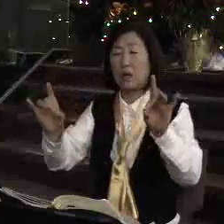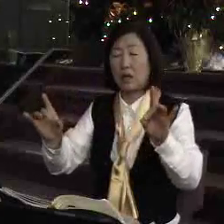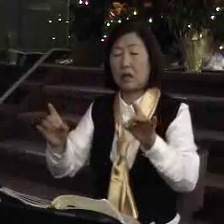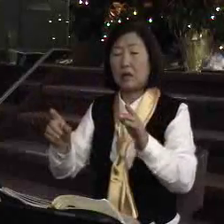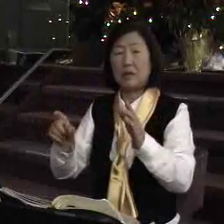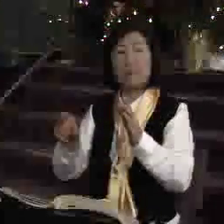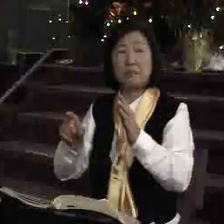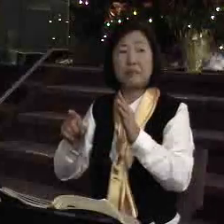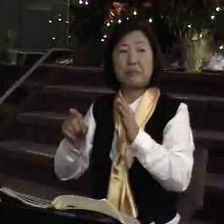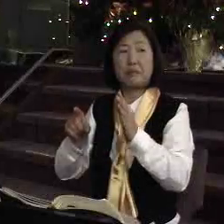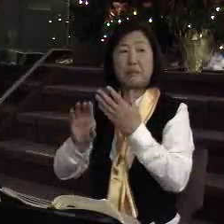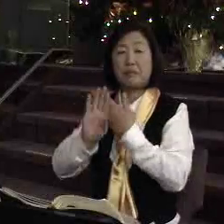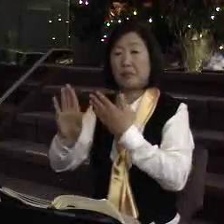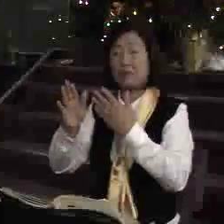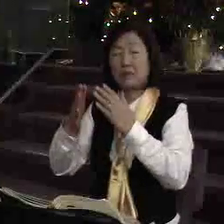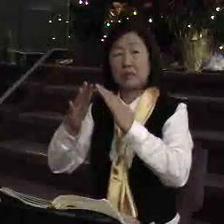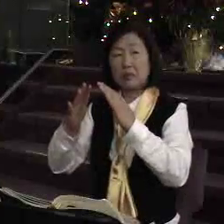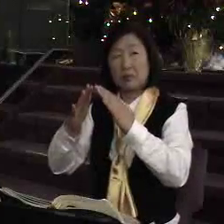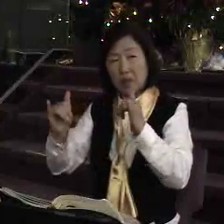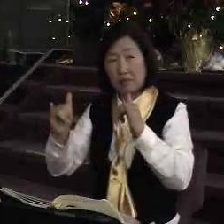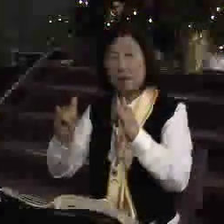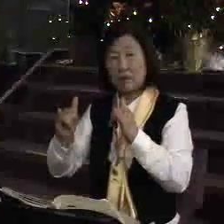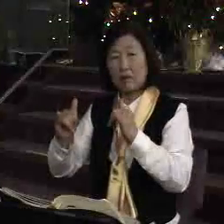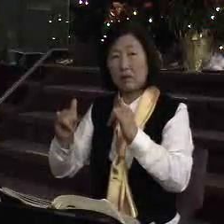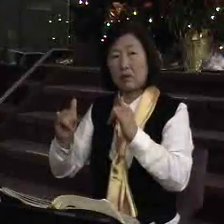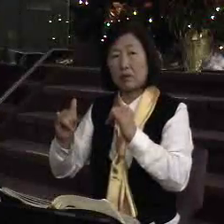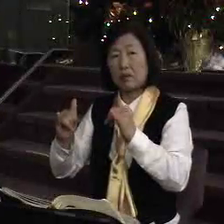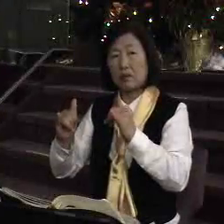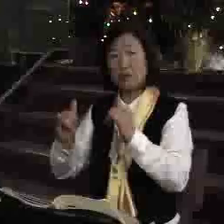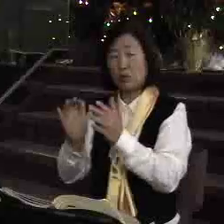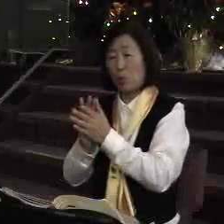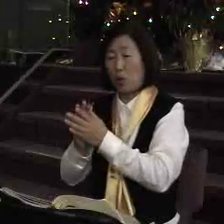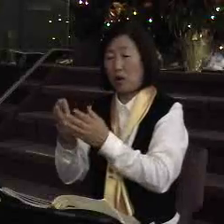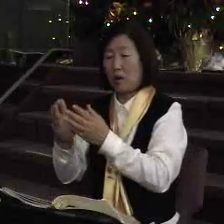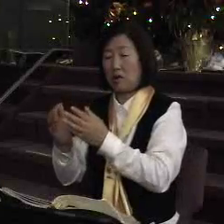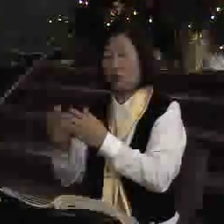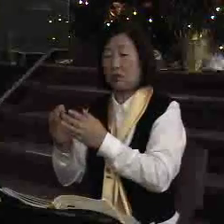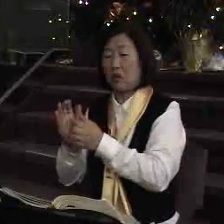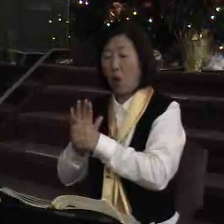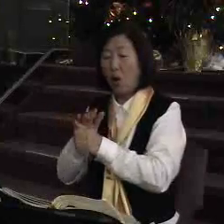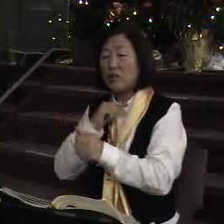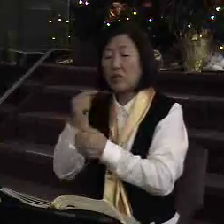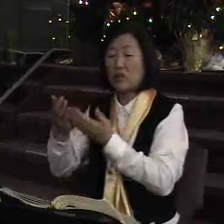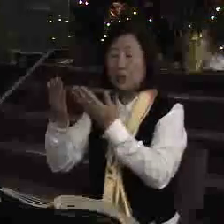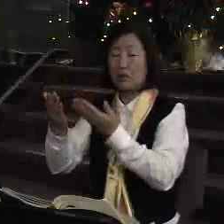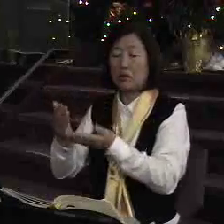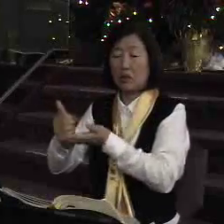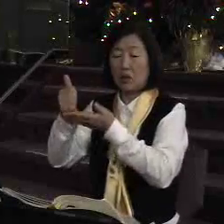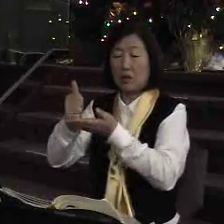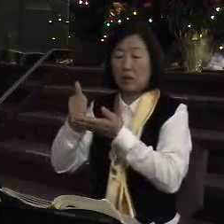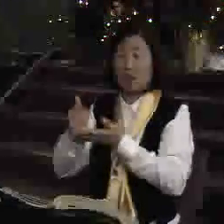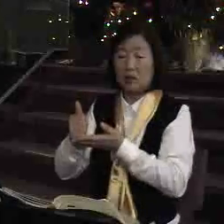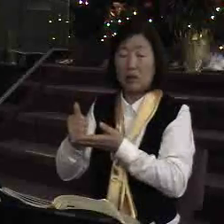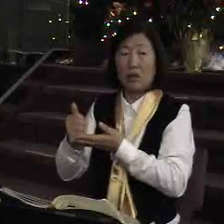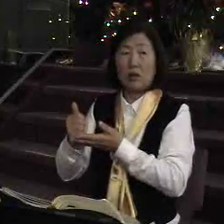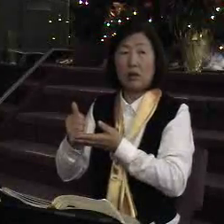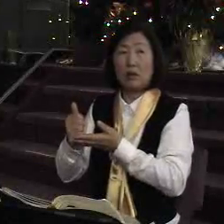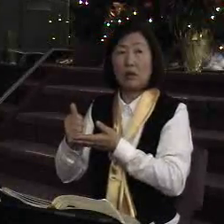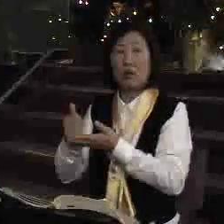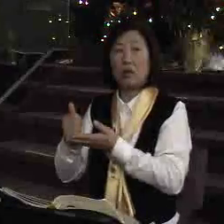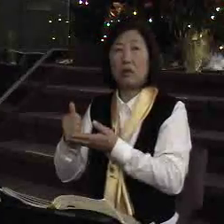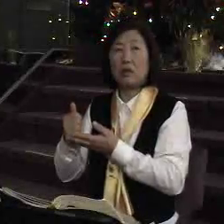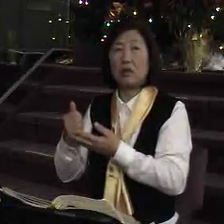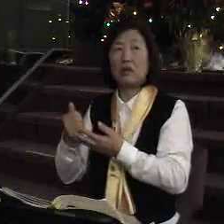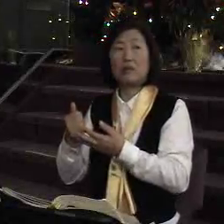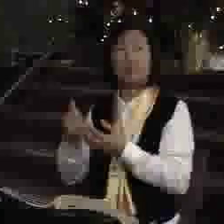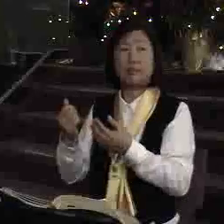3일, 4일 진행됩니다. 축하드릴 가정 있습니다. 제이콥을 얻으신 가정 축하드리고요. 은서와 하린이의 첫 번째